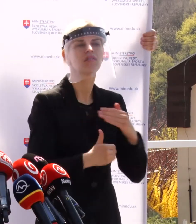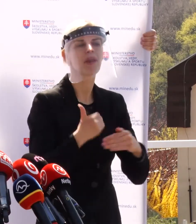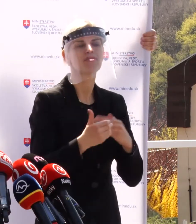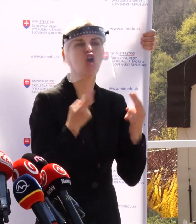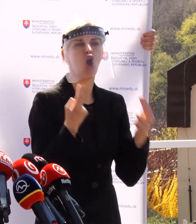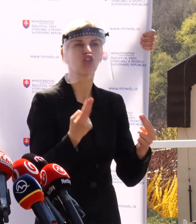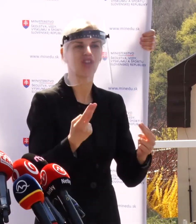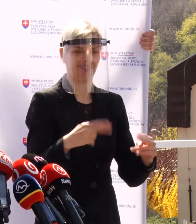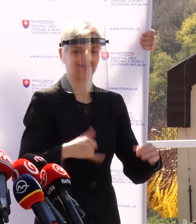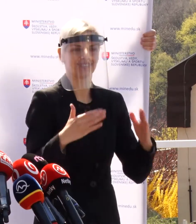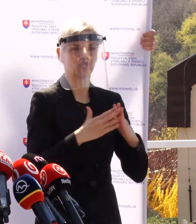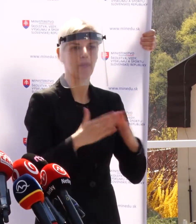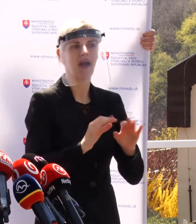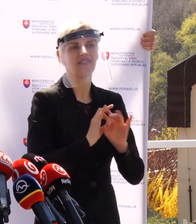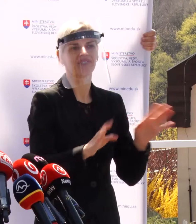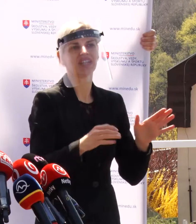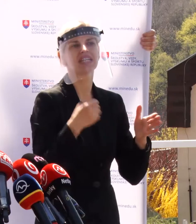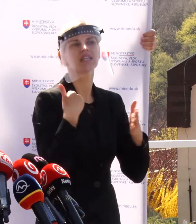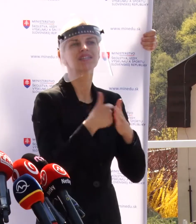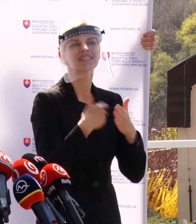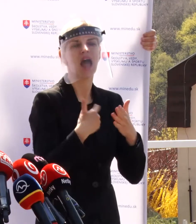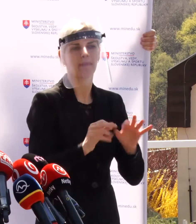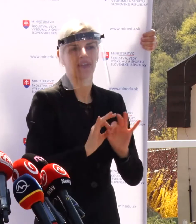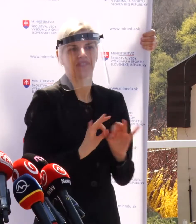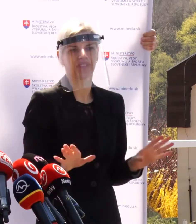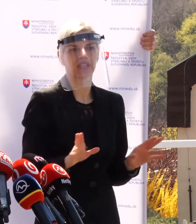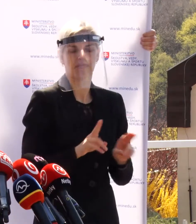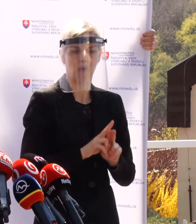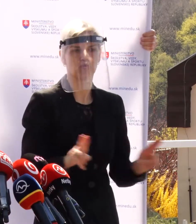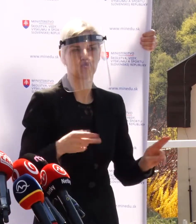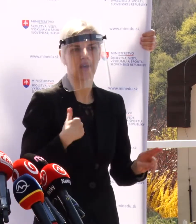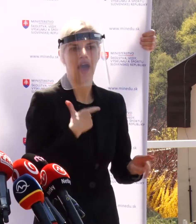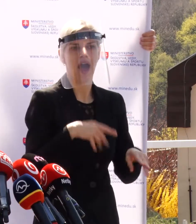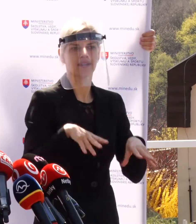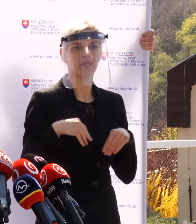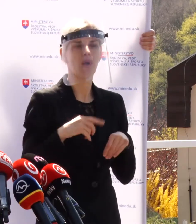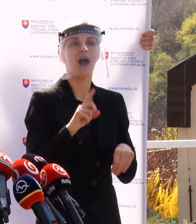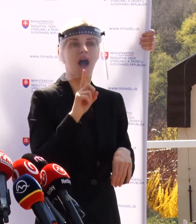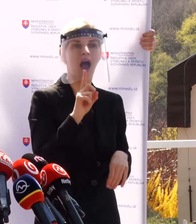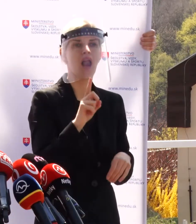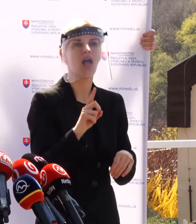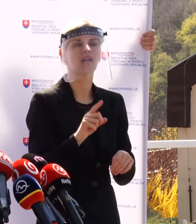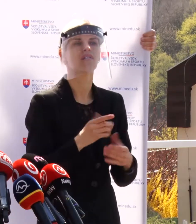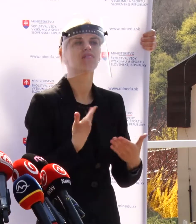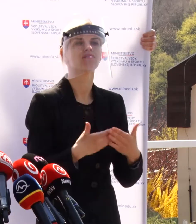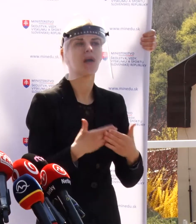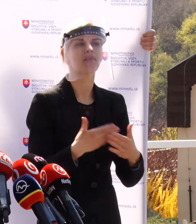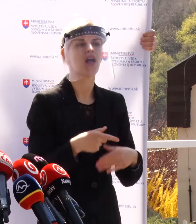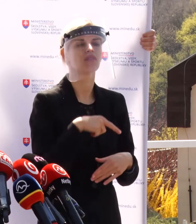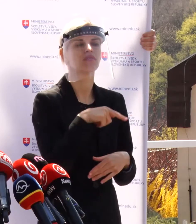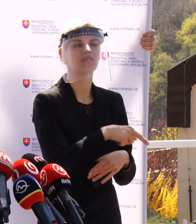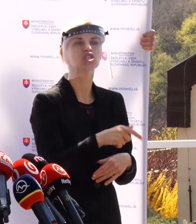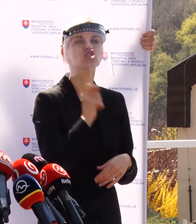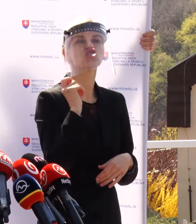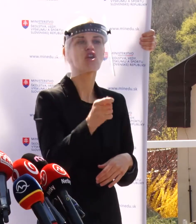klasifikácie. Avšak to hodnotenie a známka nemôžu byť v súčasnosti znížené len na základe neplnenia požiadaviek zo